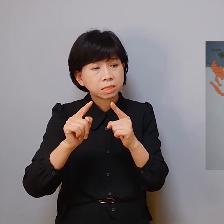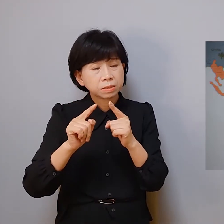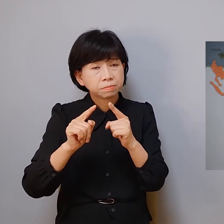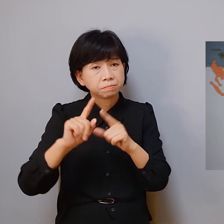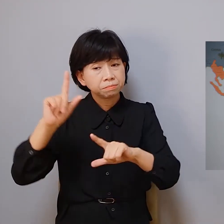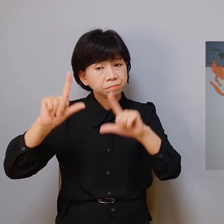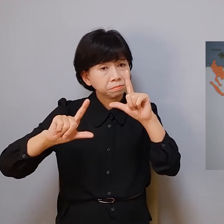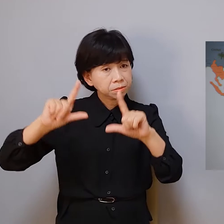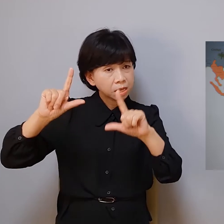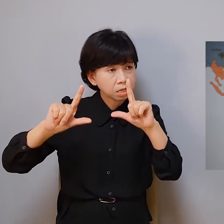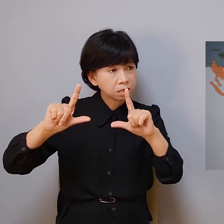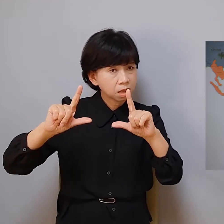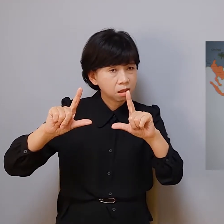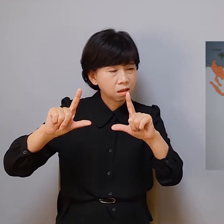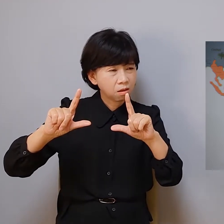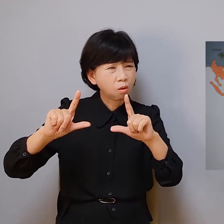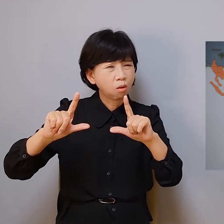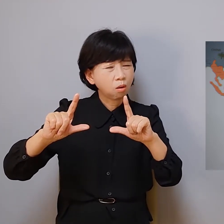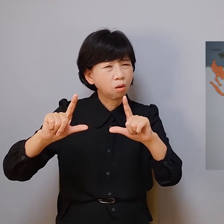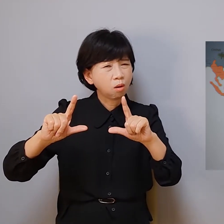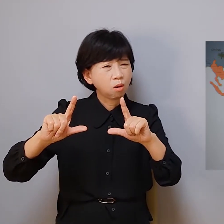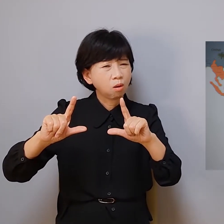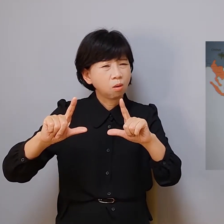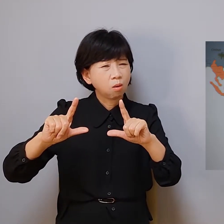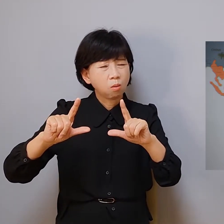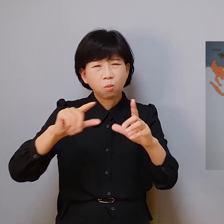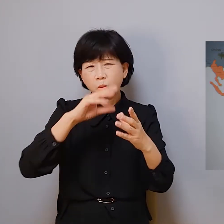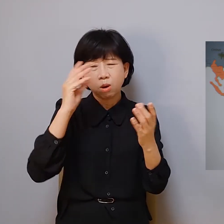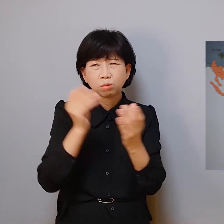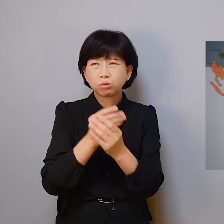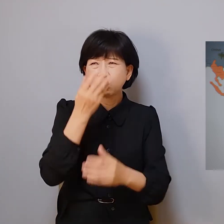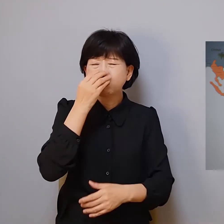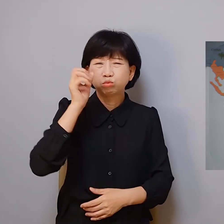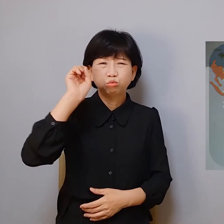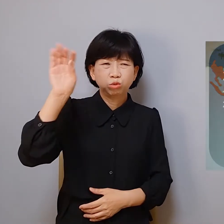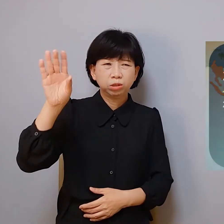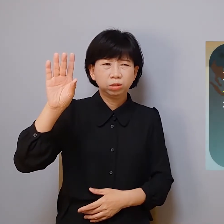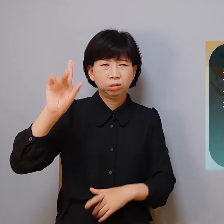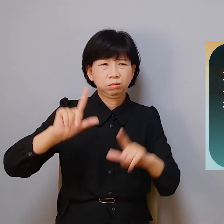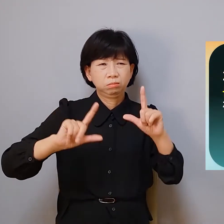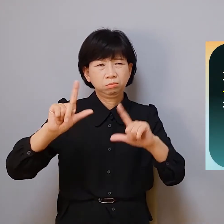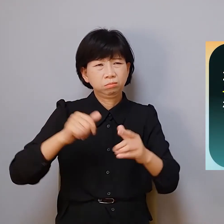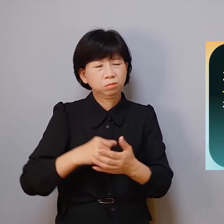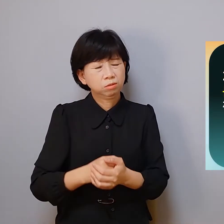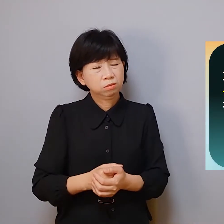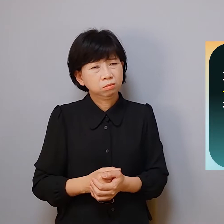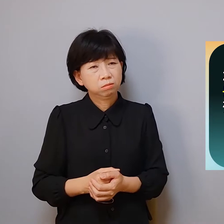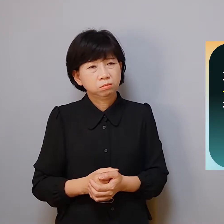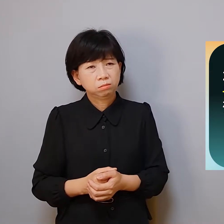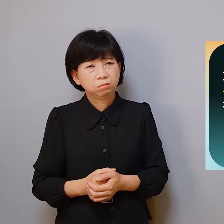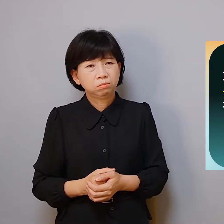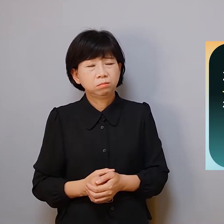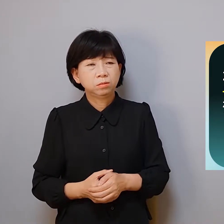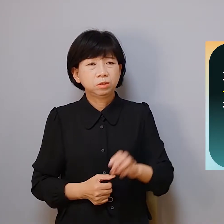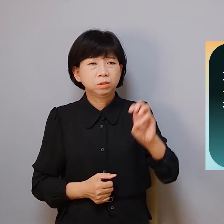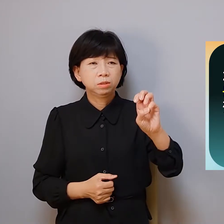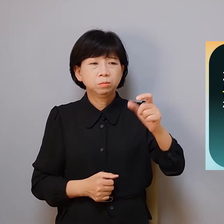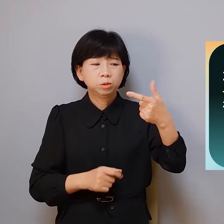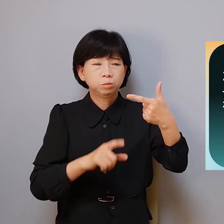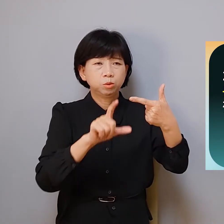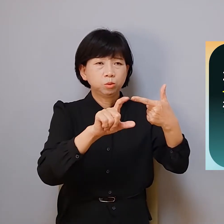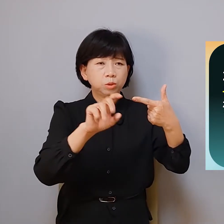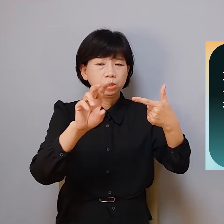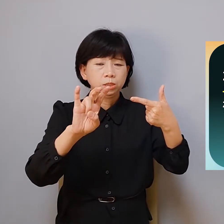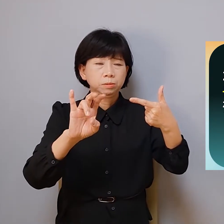대한 자세를 우리가 엿볼 수가 있습니다. 그 다음 이어서 36장 24절과 25절의